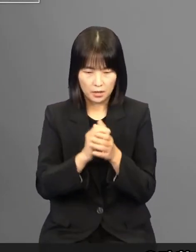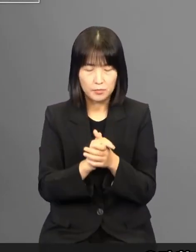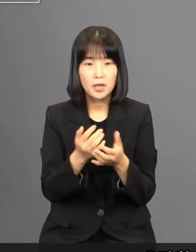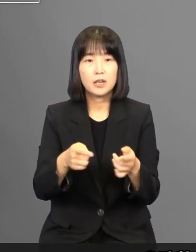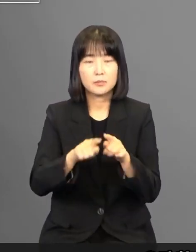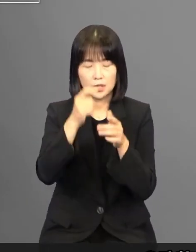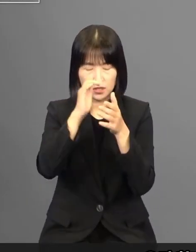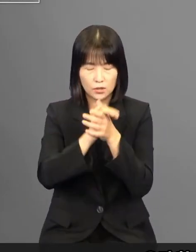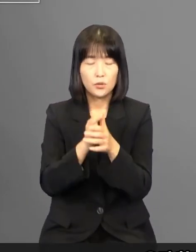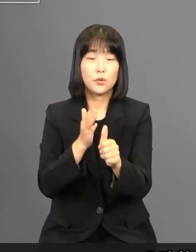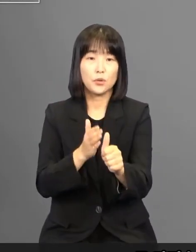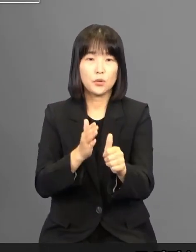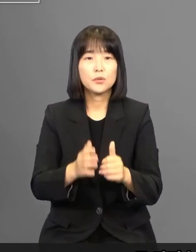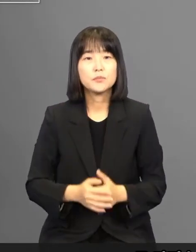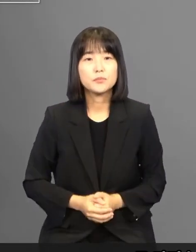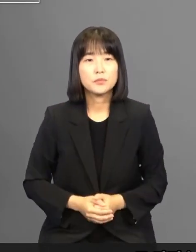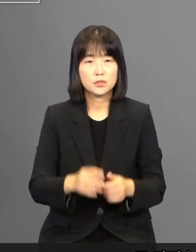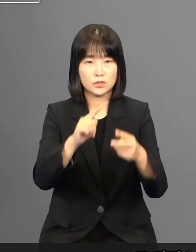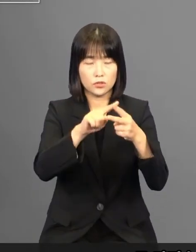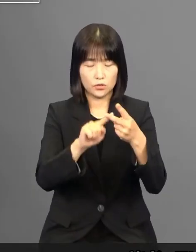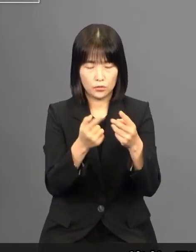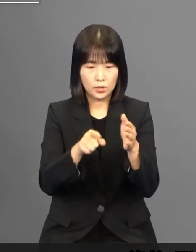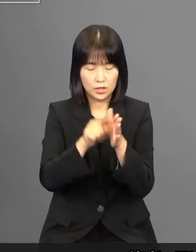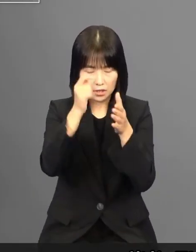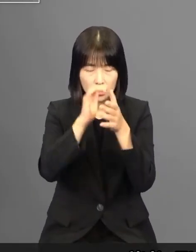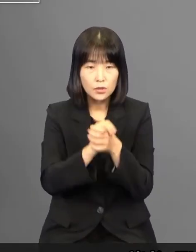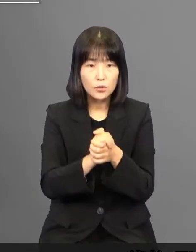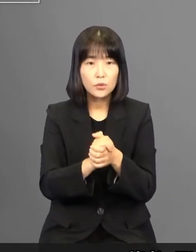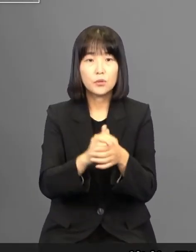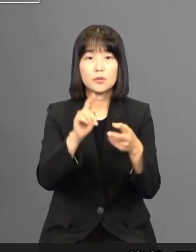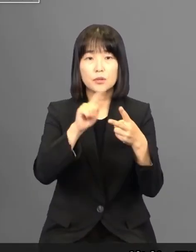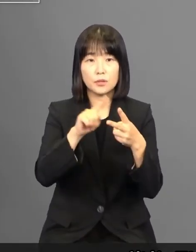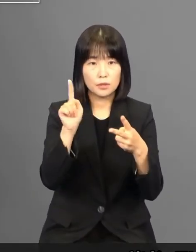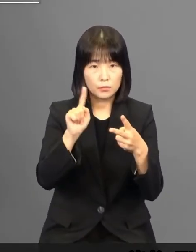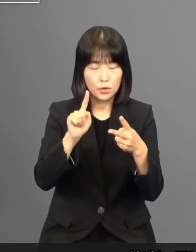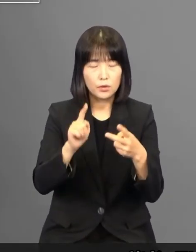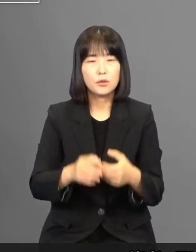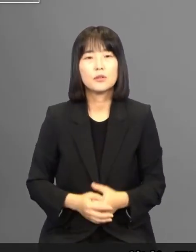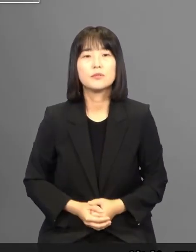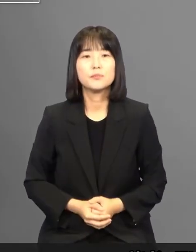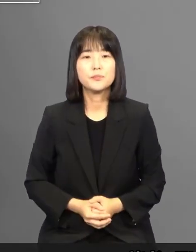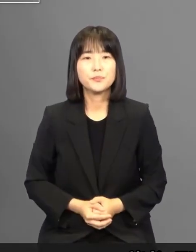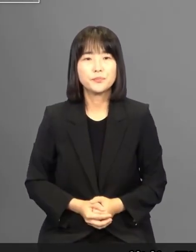함께 기도하겠습니다. 이 시간 두 가지 놓고 기도하겠습니다. 하나는, 주님,